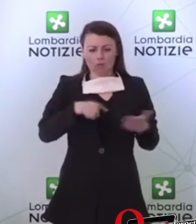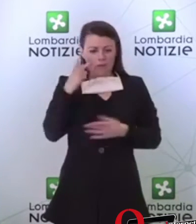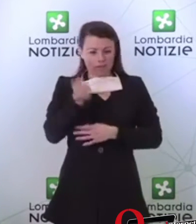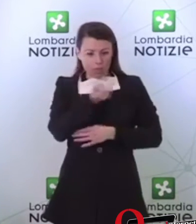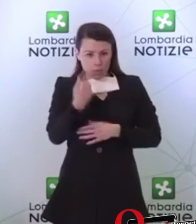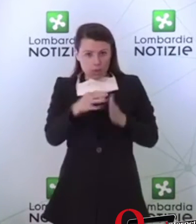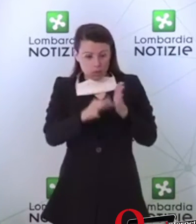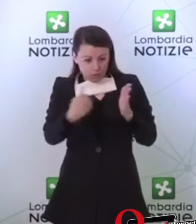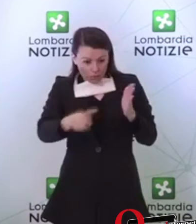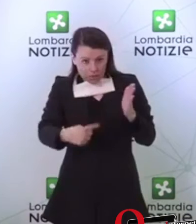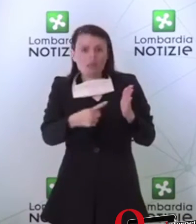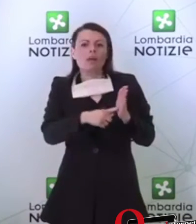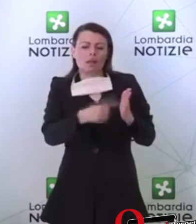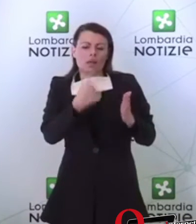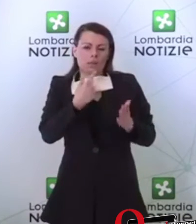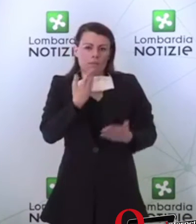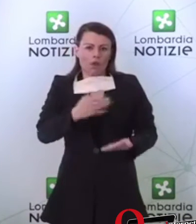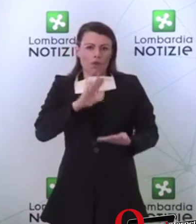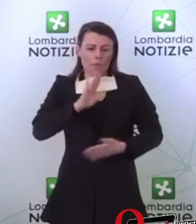interesse, attenzione e anche con